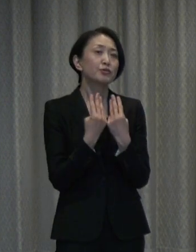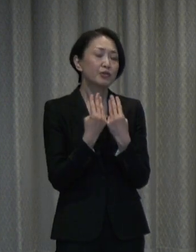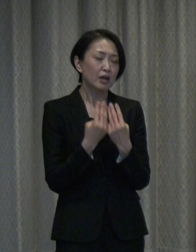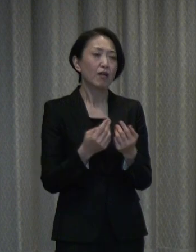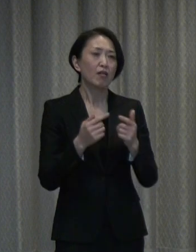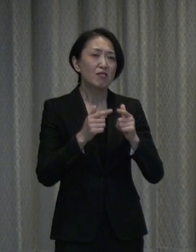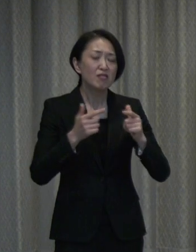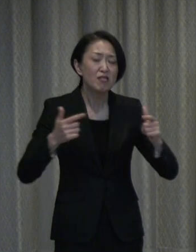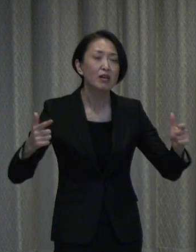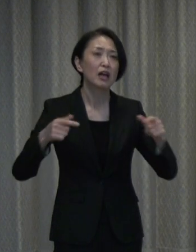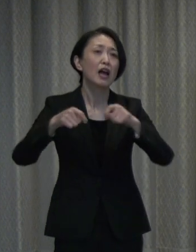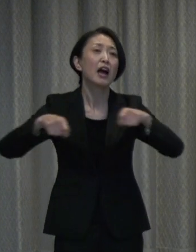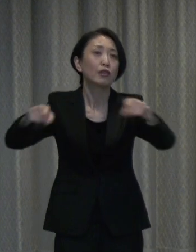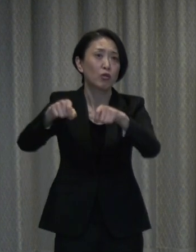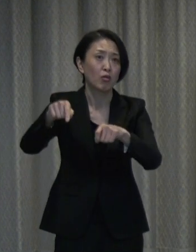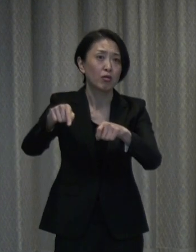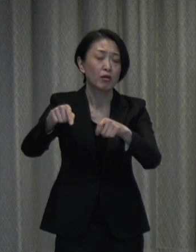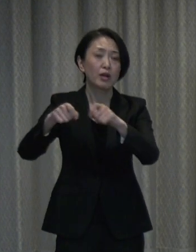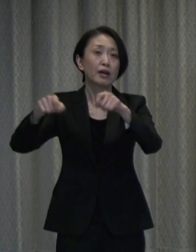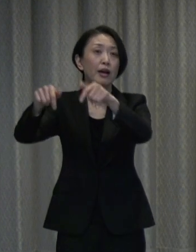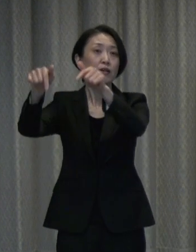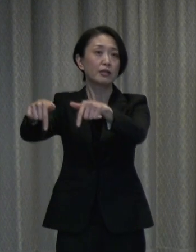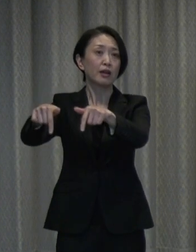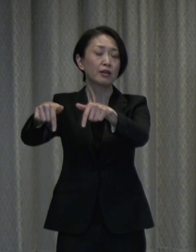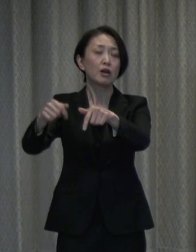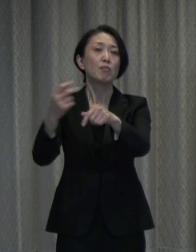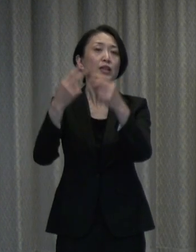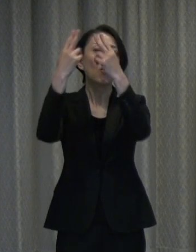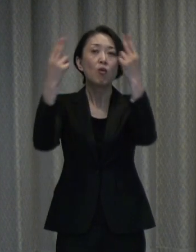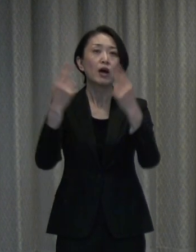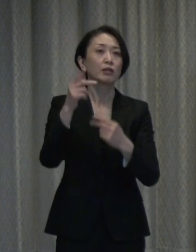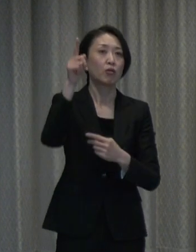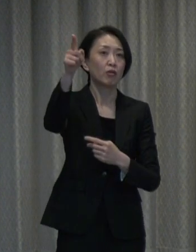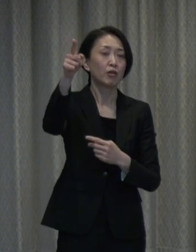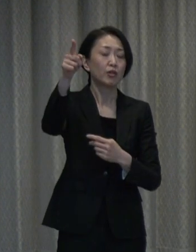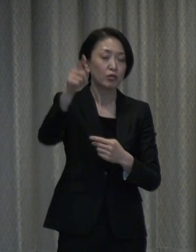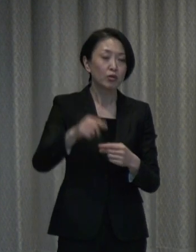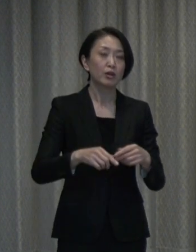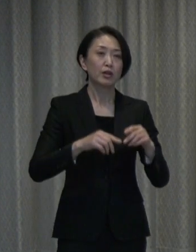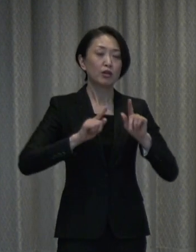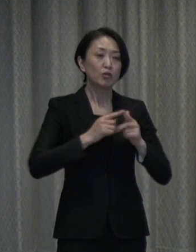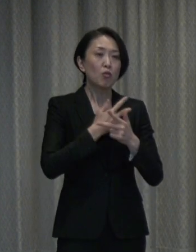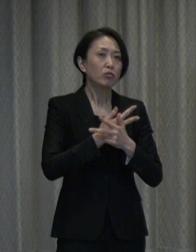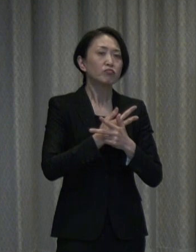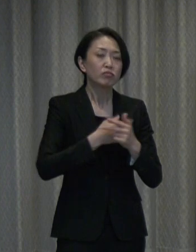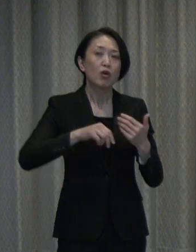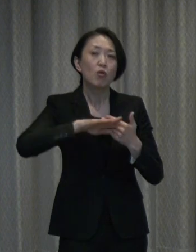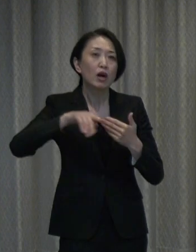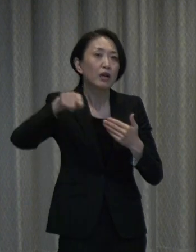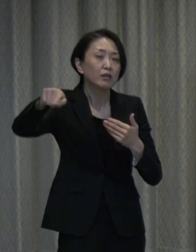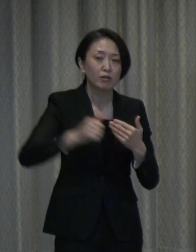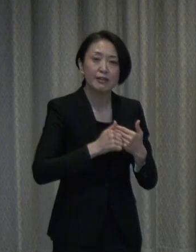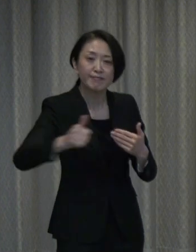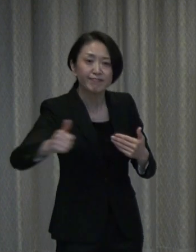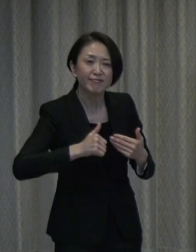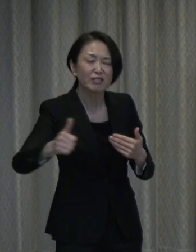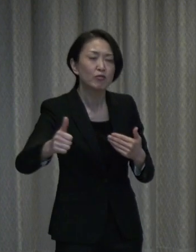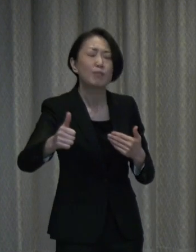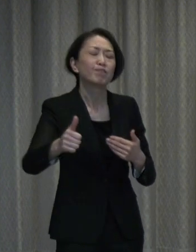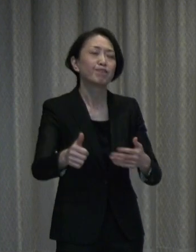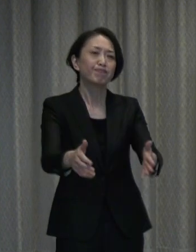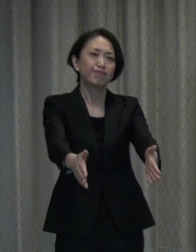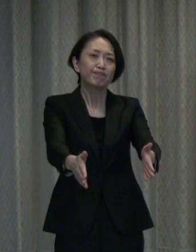に多い関東、関西、そして北海道などの他地域との移動を極力控えていただきたいと思います